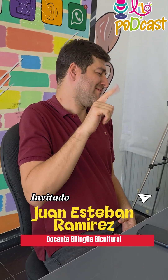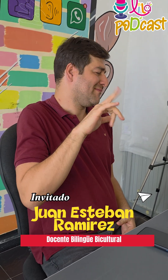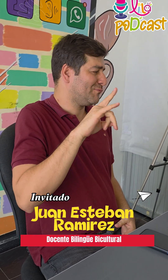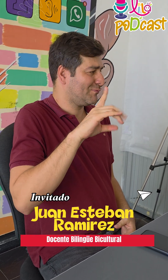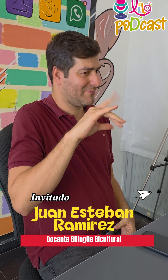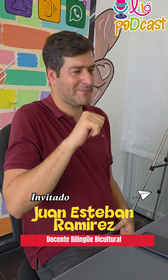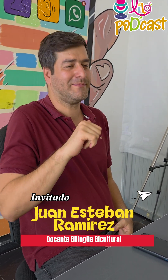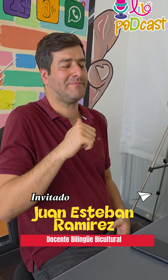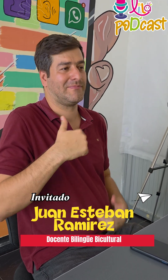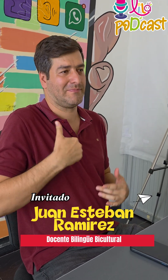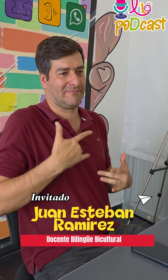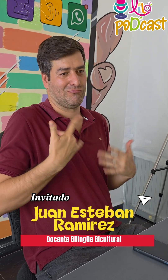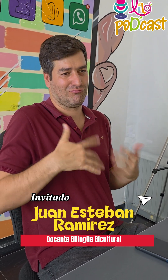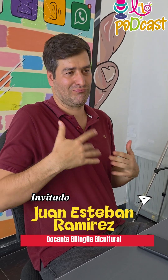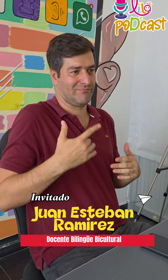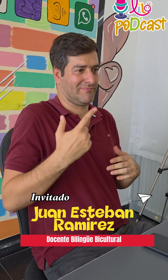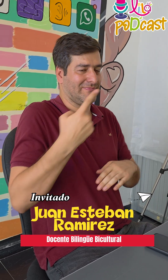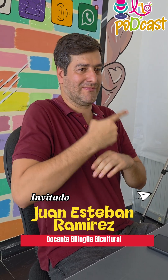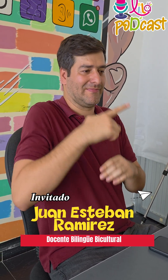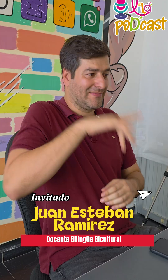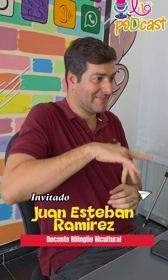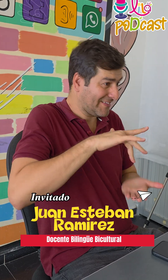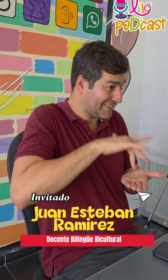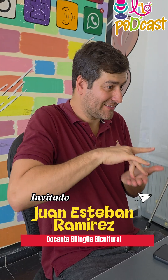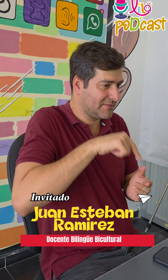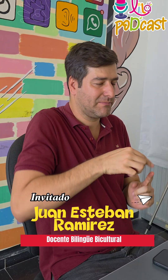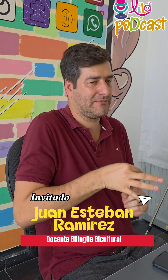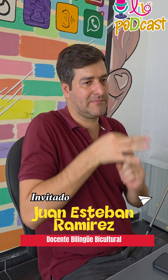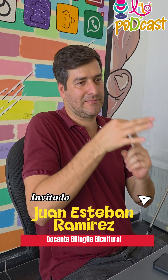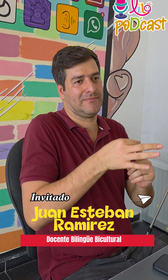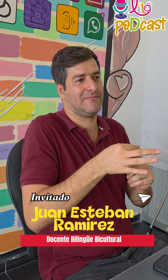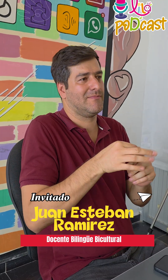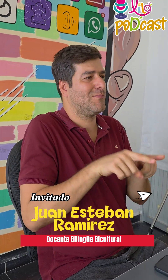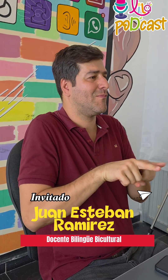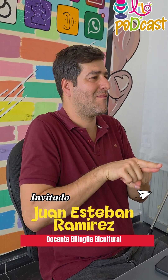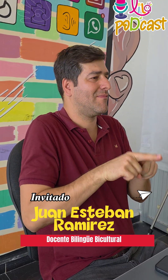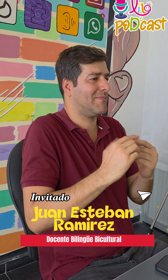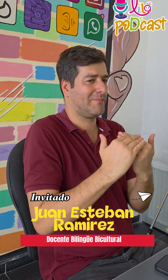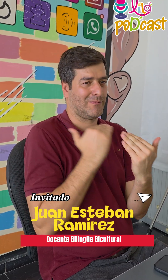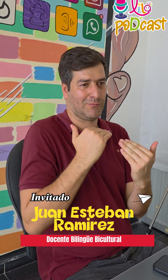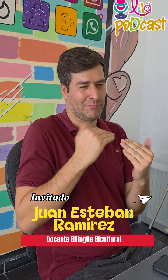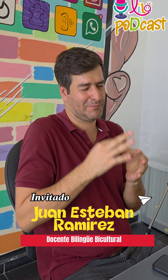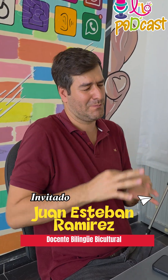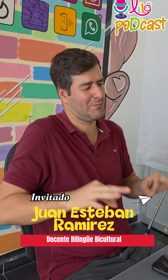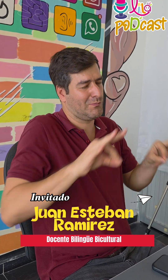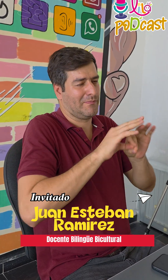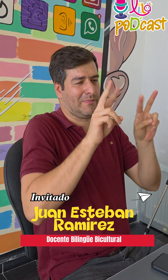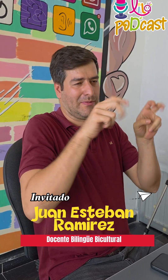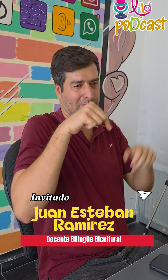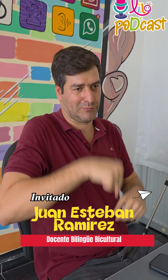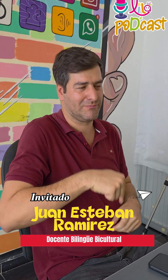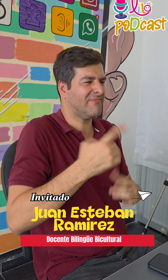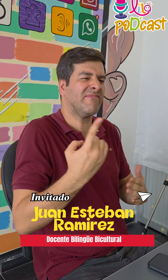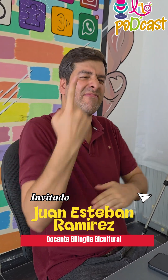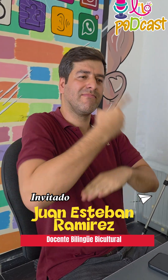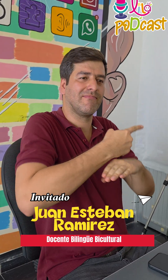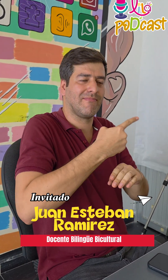Claudia, por invitarme a este importante programa. Y bueno, en este marco de la celebración internacional de las personas sordas,